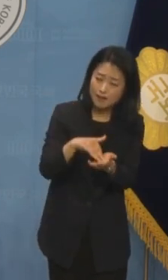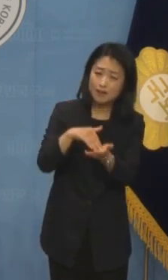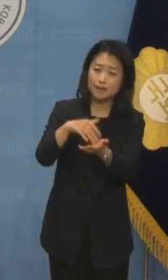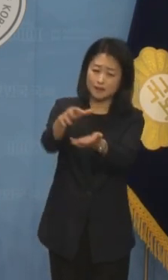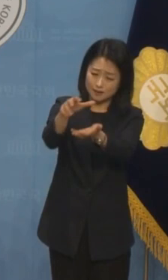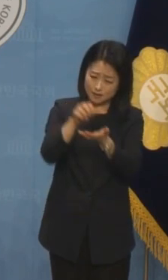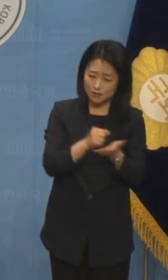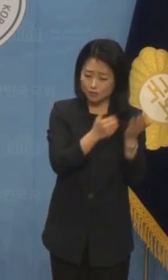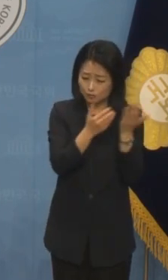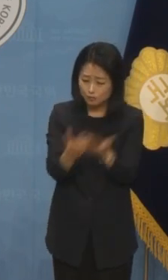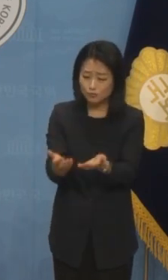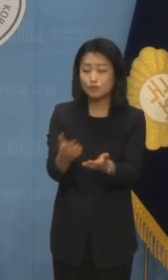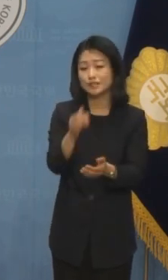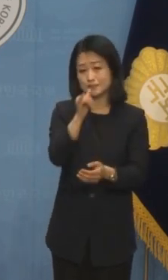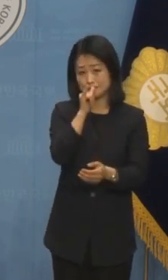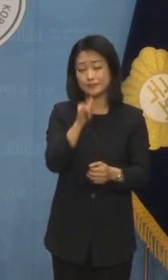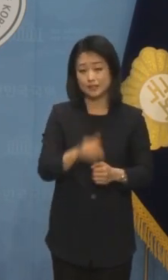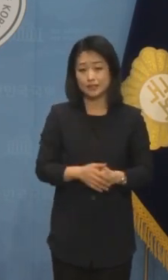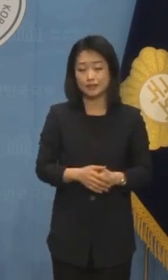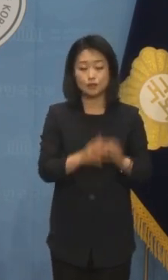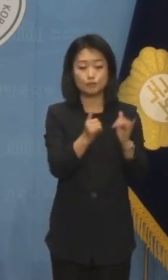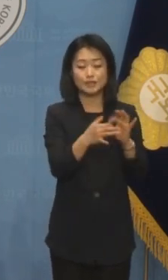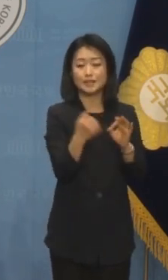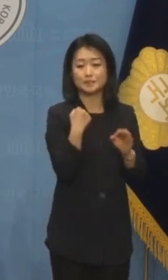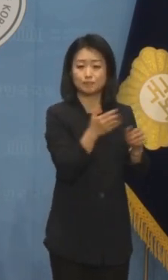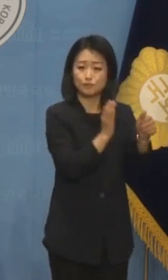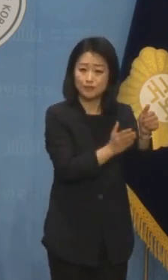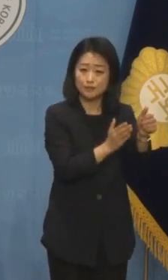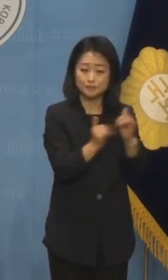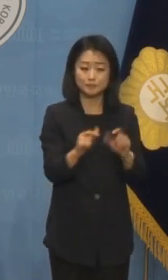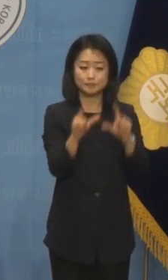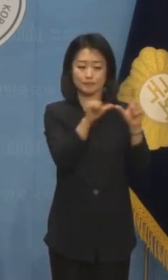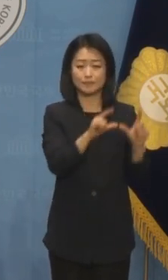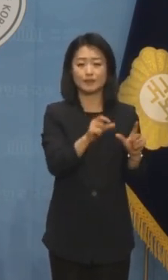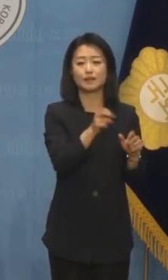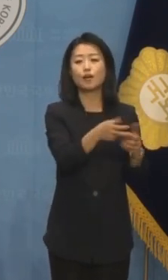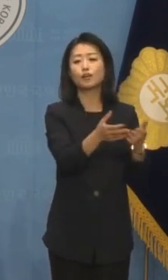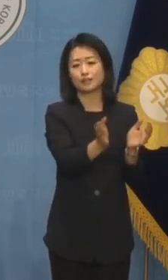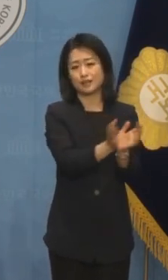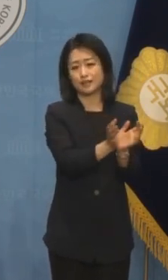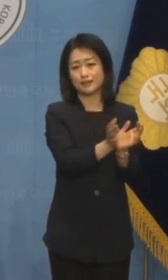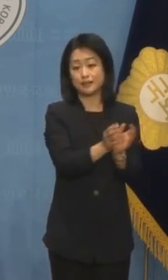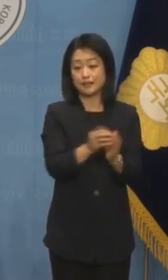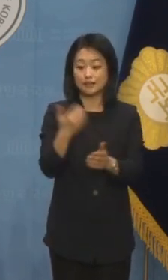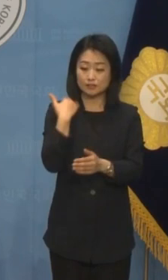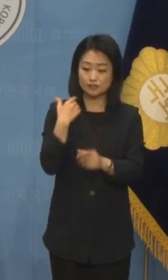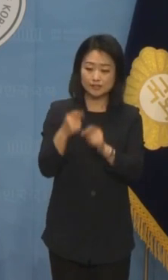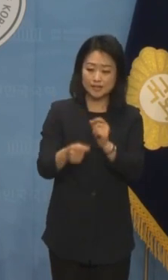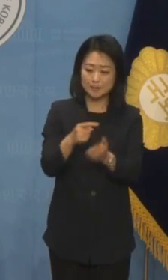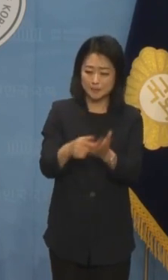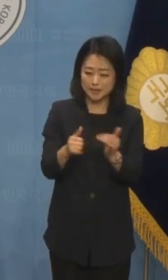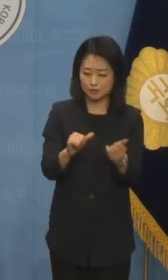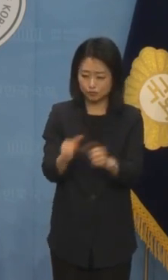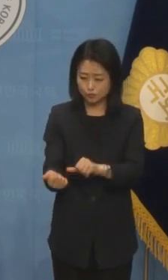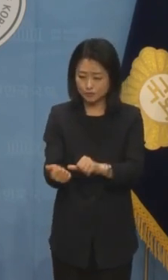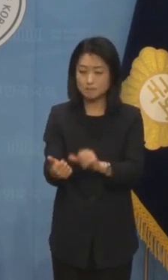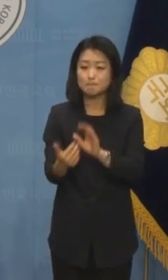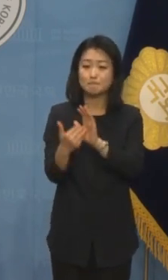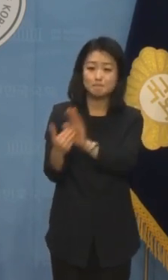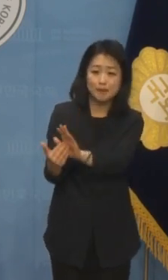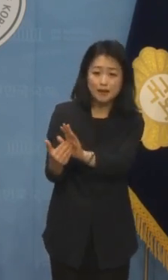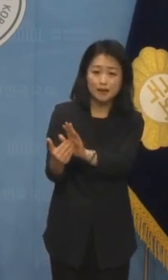첫걸음입니다. 국민의힘에 요청합니다. 민생을 책임지는 여당으로서 전세 사기 피해자들의 죽음을 막을